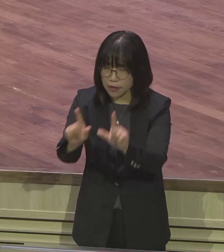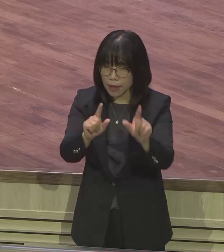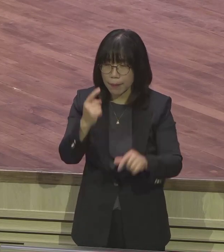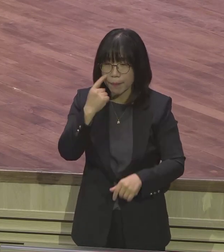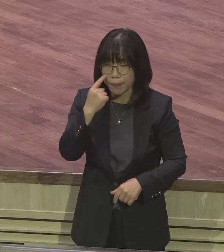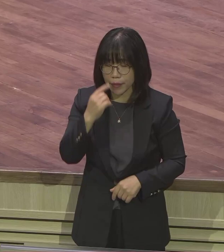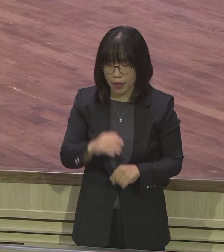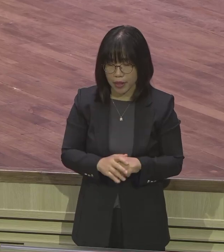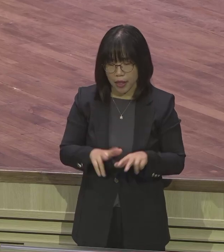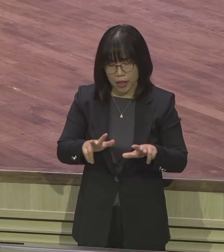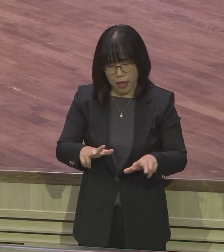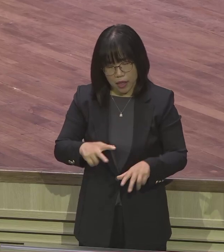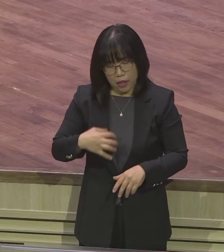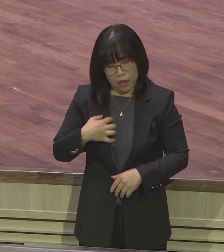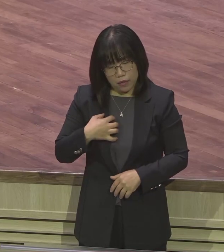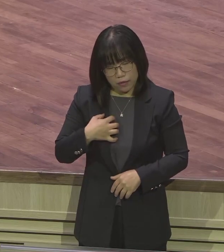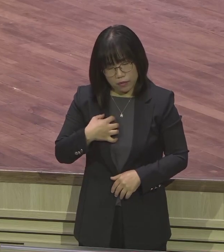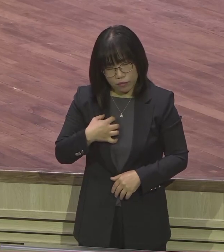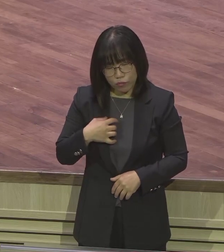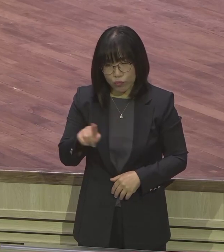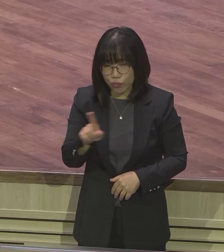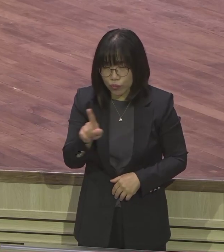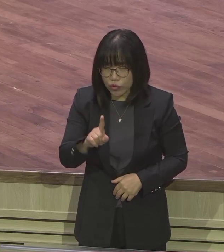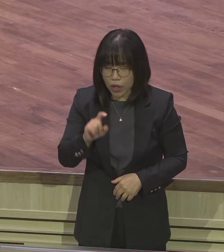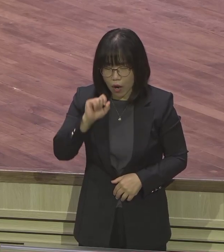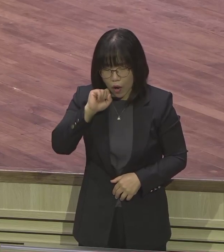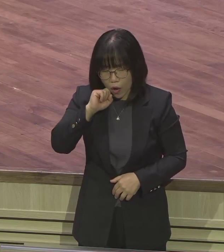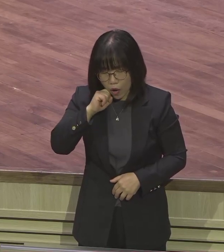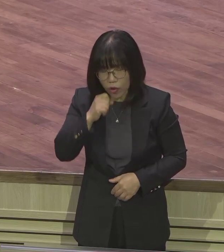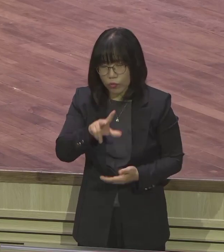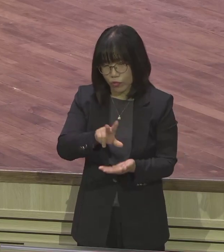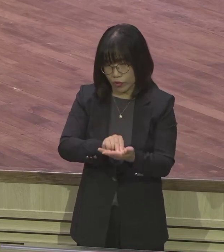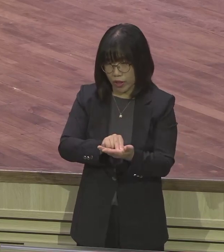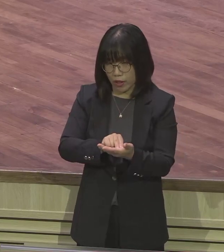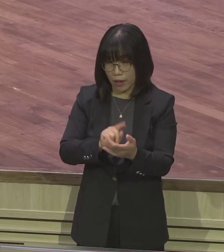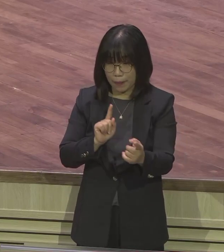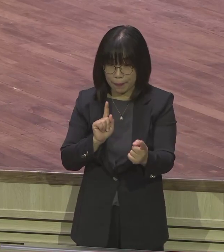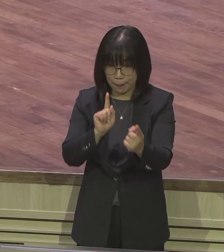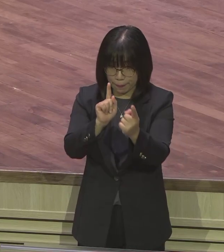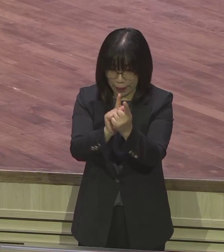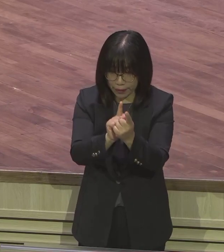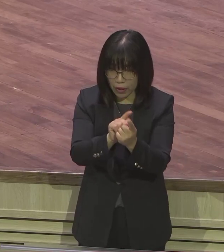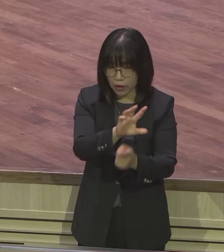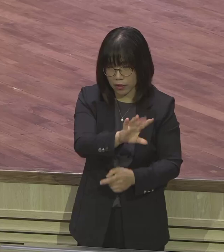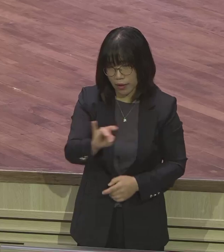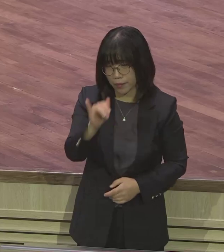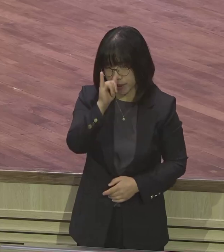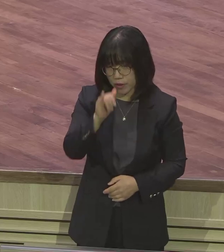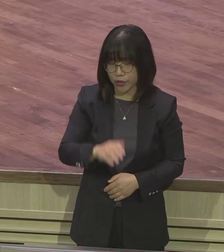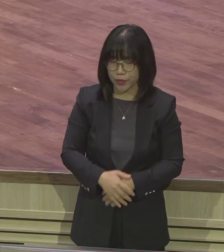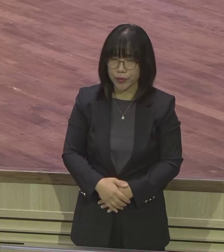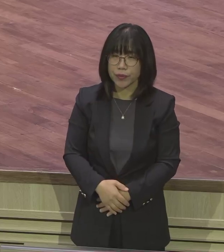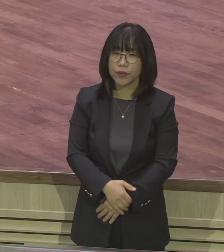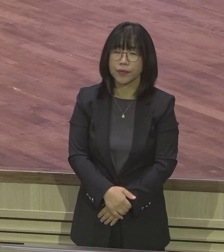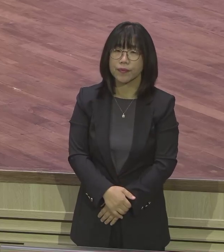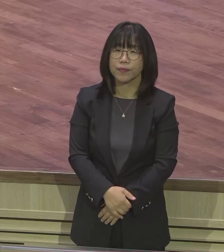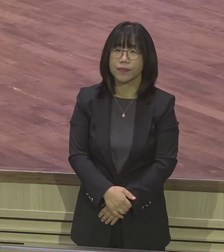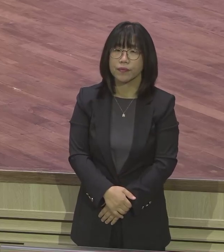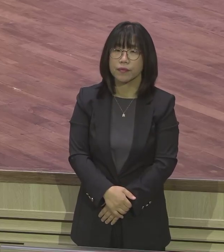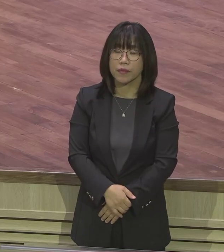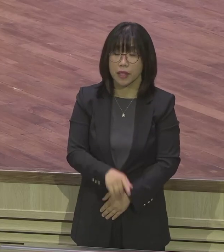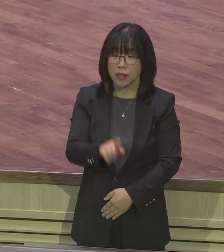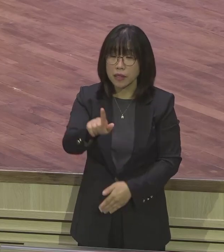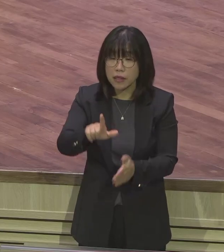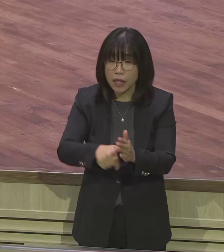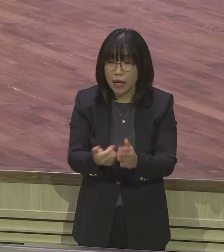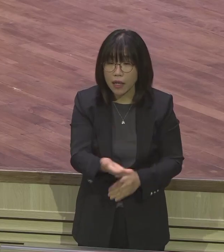결정적으로 어려운 문제가 생길 수 있어요. 어려운 사건이 생길 수 있어요. 이때